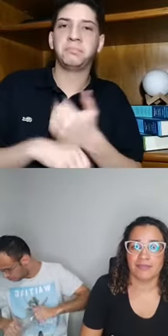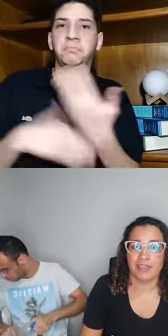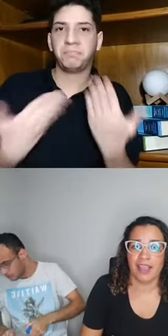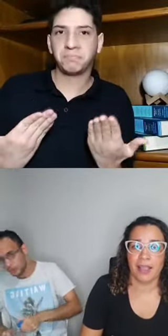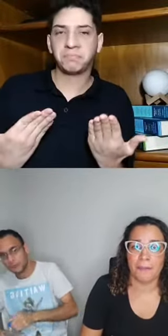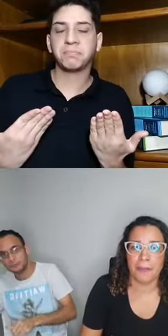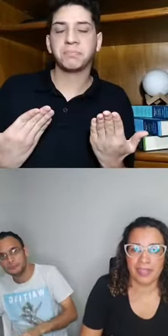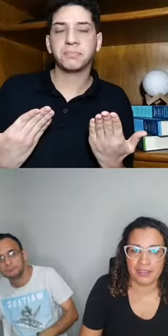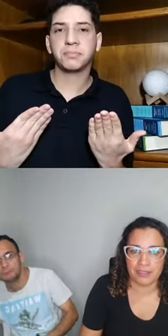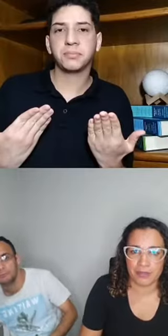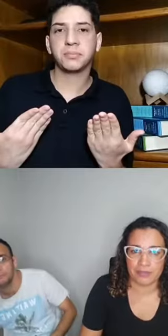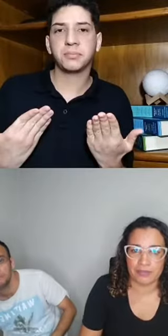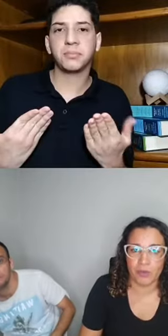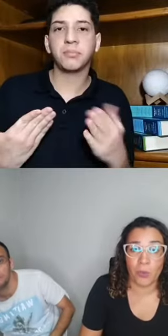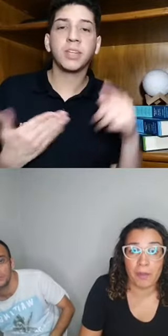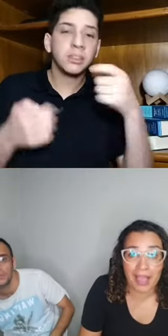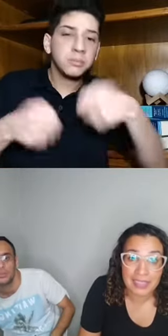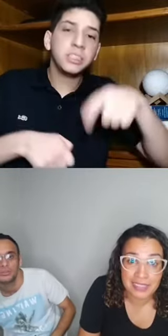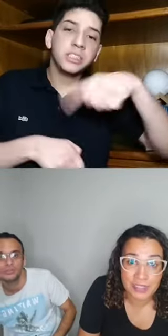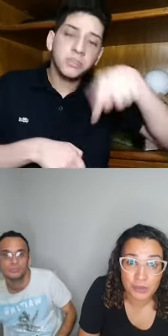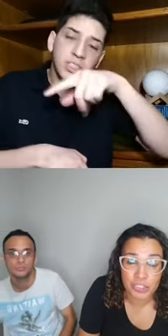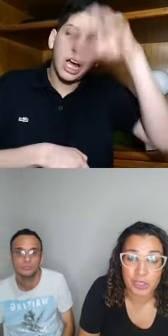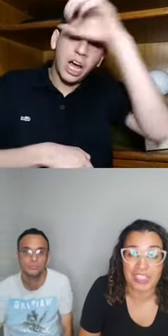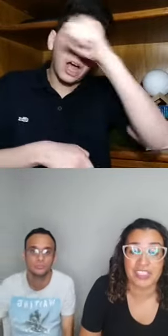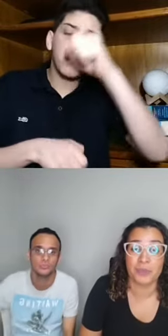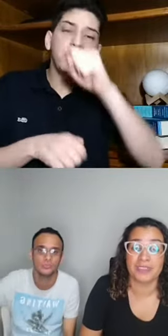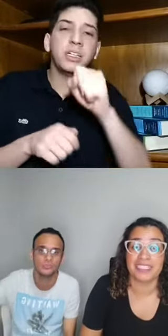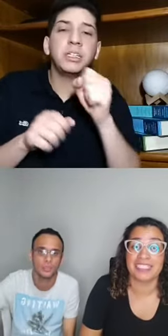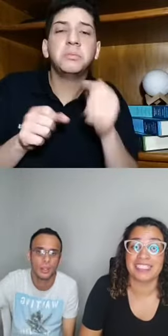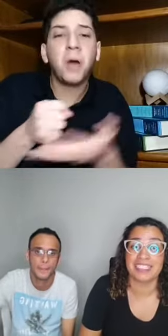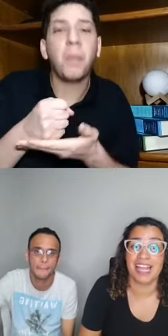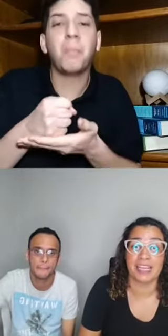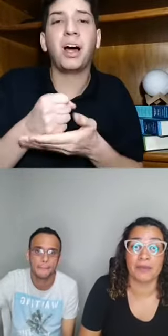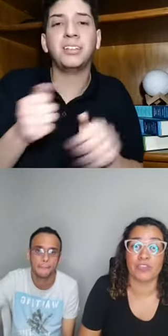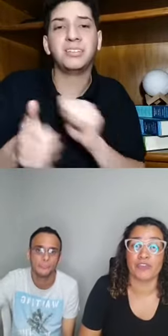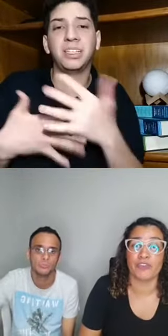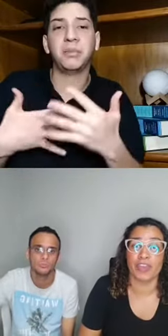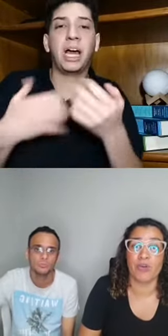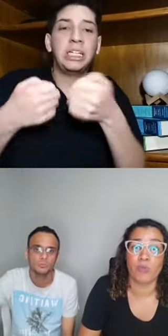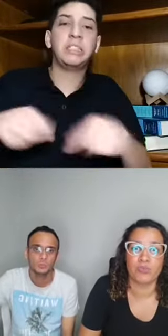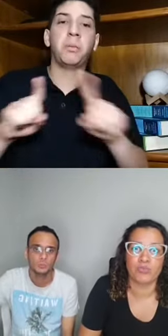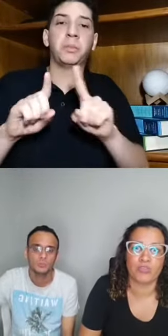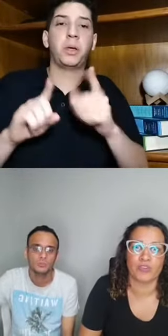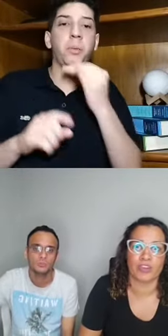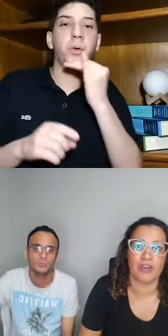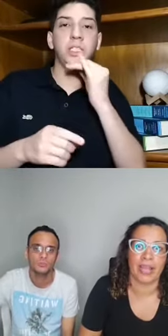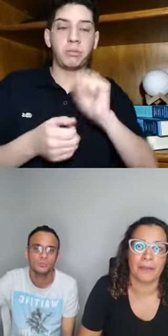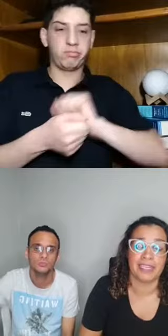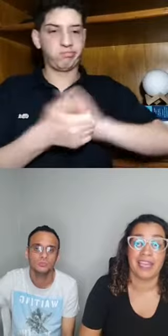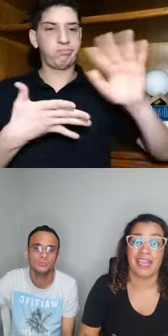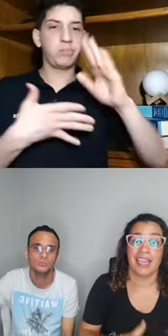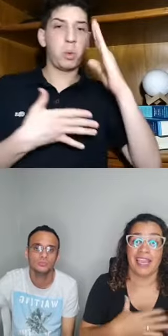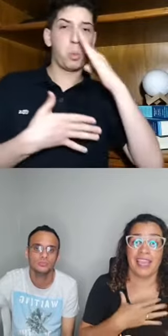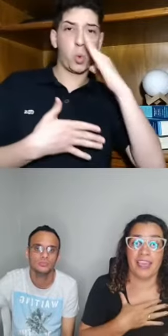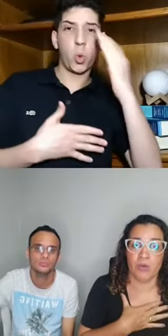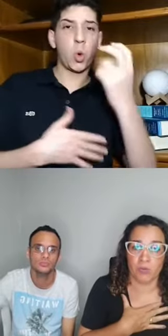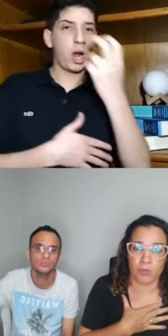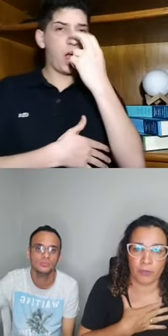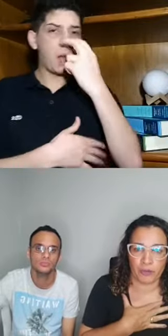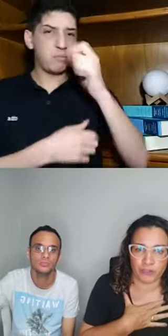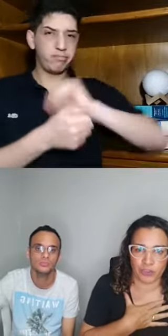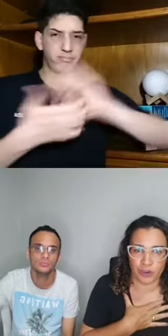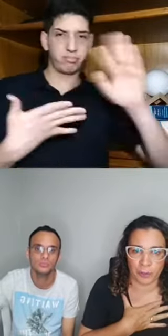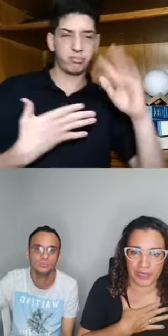assim, aprendam o básico, gente. Às vezes não precisa assim, ai meu Deus, eu vou ficar igual o Bruno, vou ficar igual a Camila.